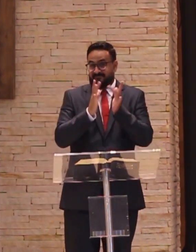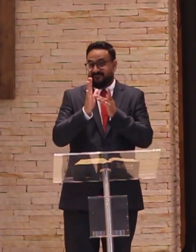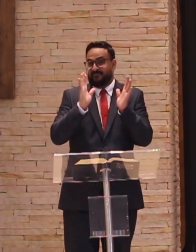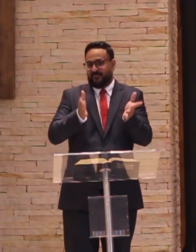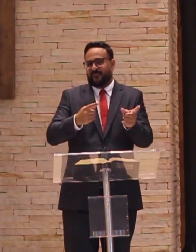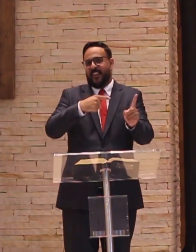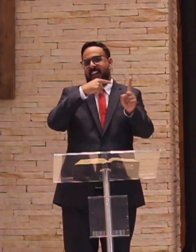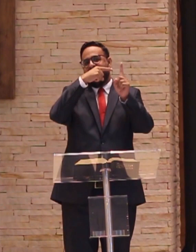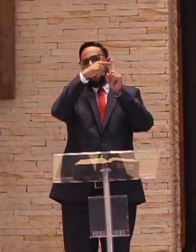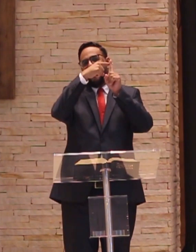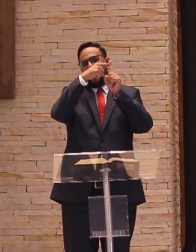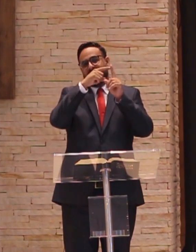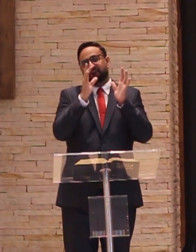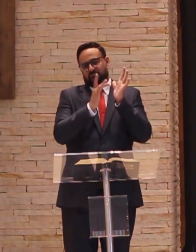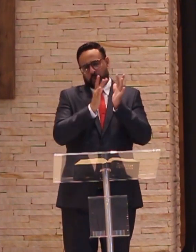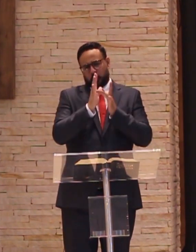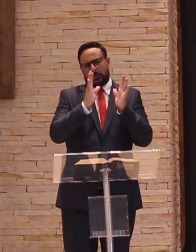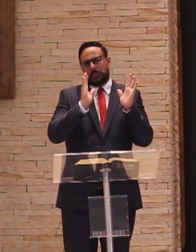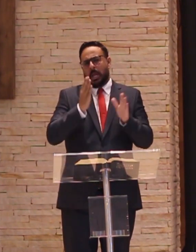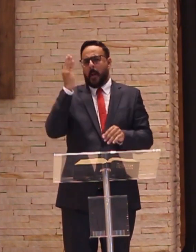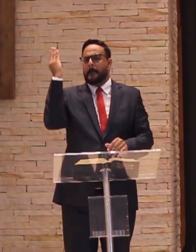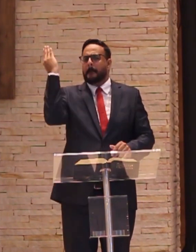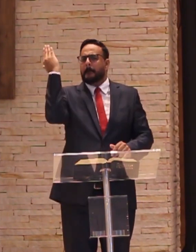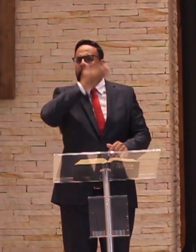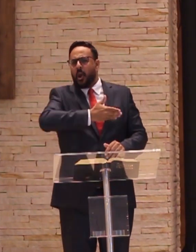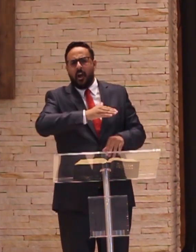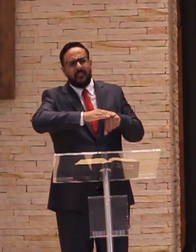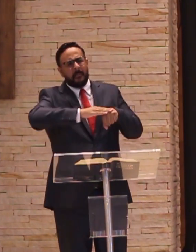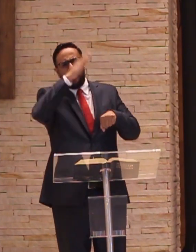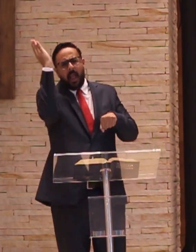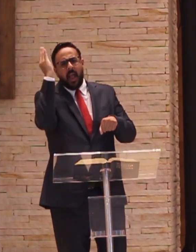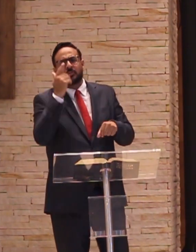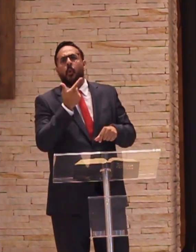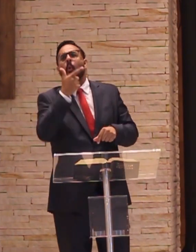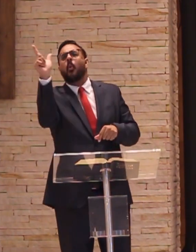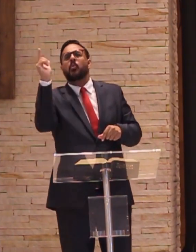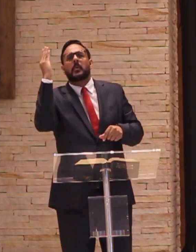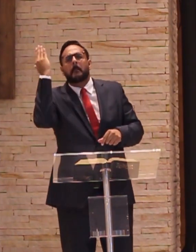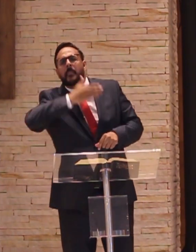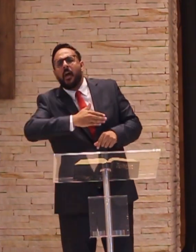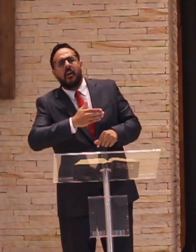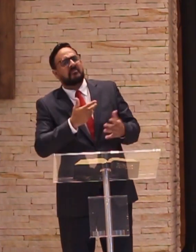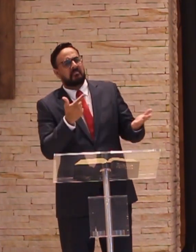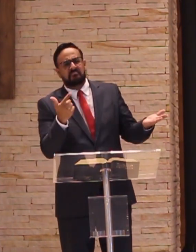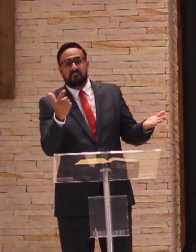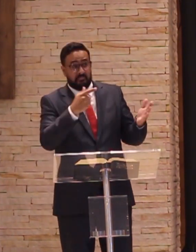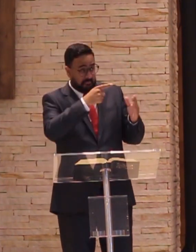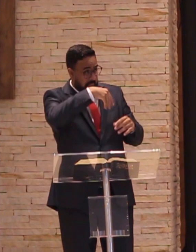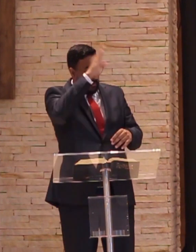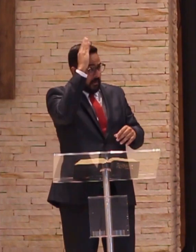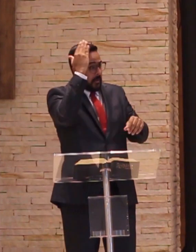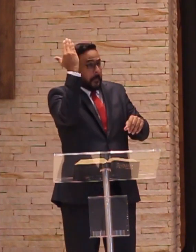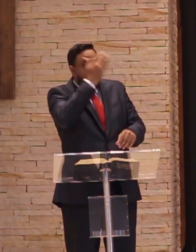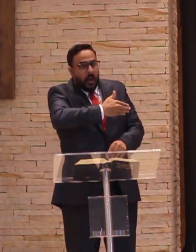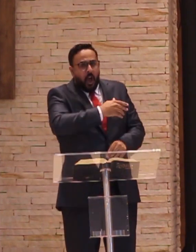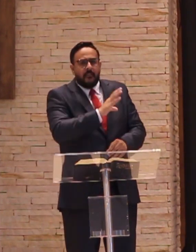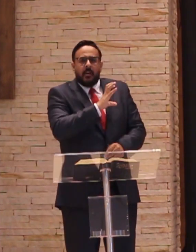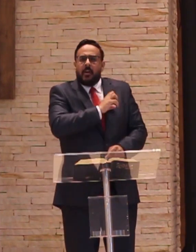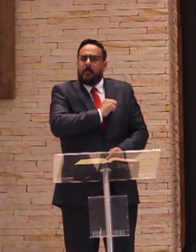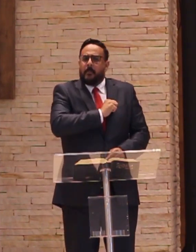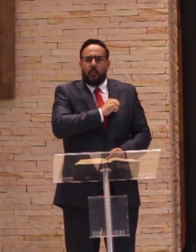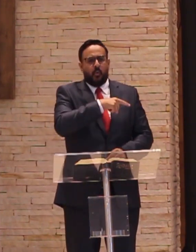Eu fico imaginando hoje que a importância de acreditarmos no sacrifício de Jesus